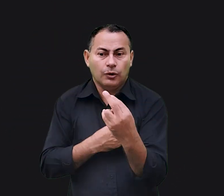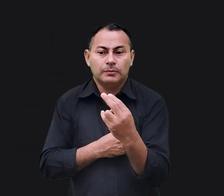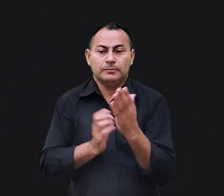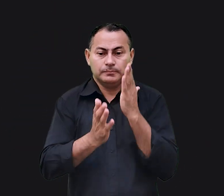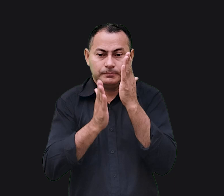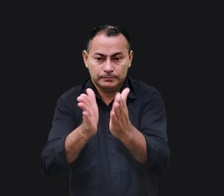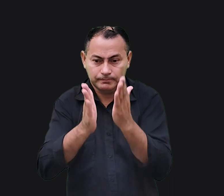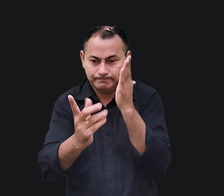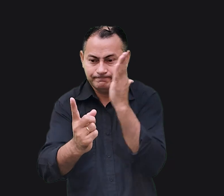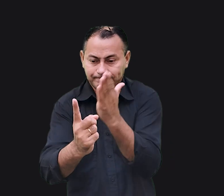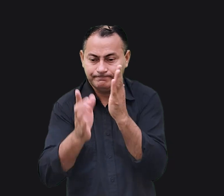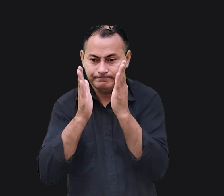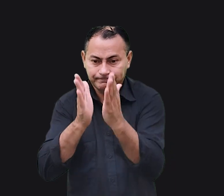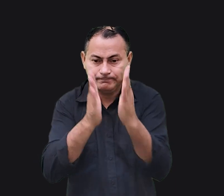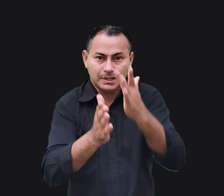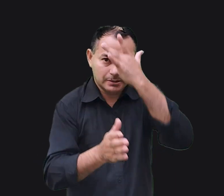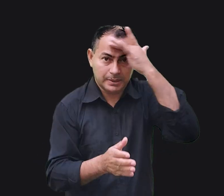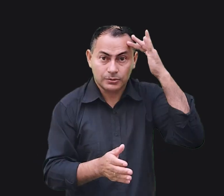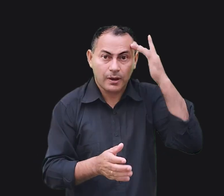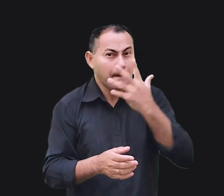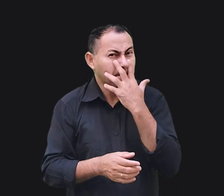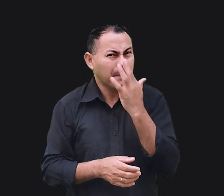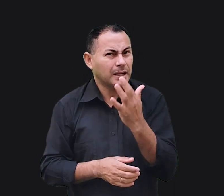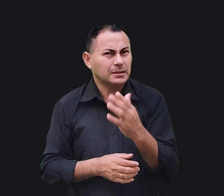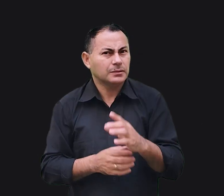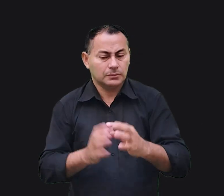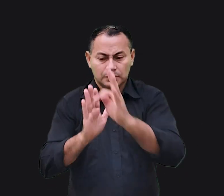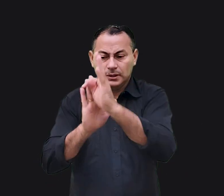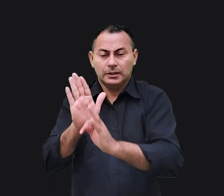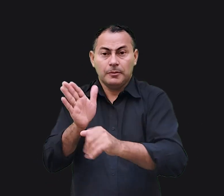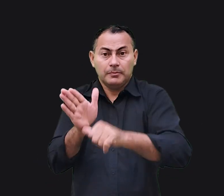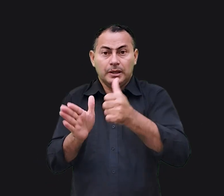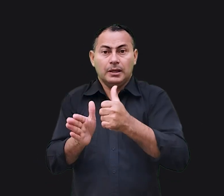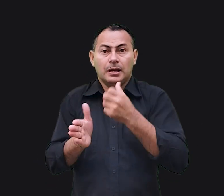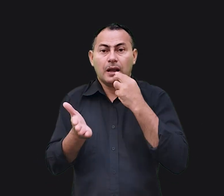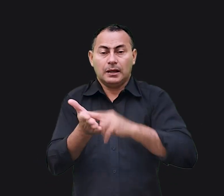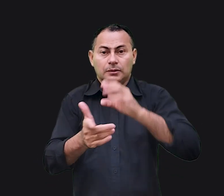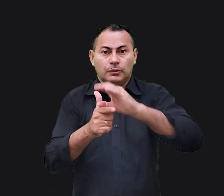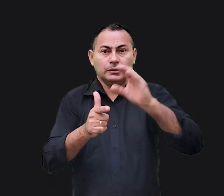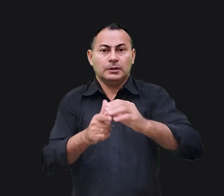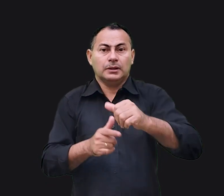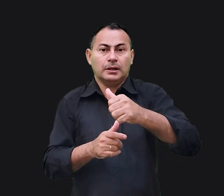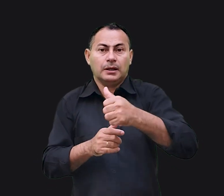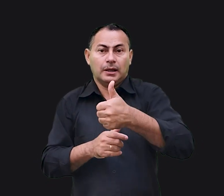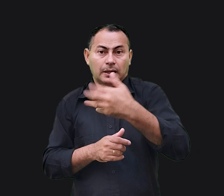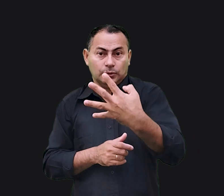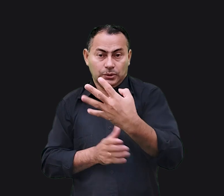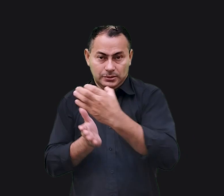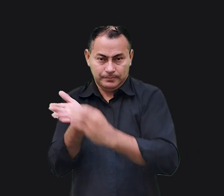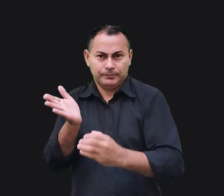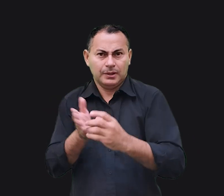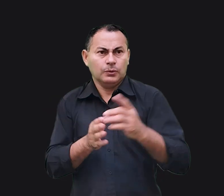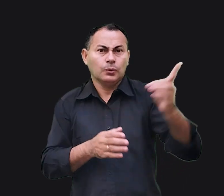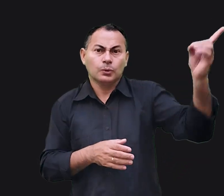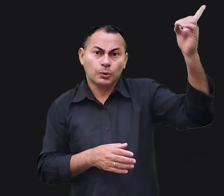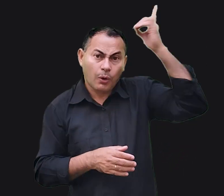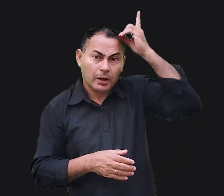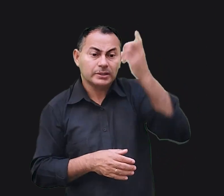dirigida aos homens. Parece-me que no texto de 1 Coríntios 14, o dom de línguas é outro assunto. O dom de línguas